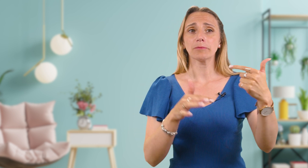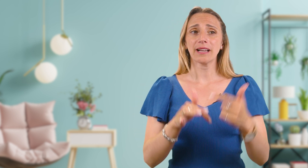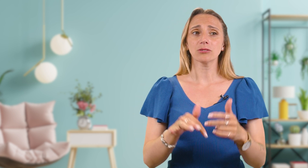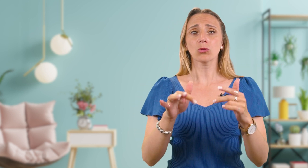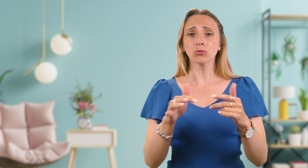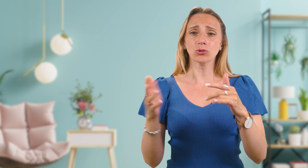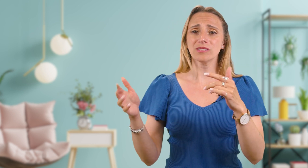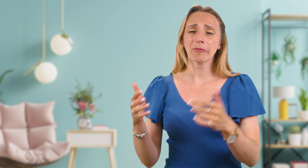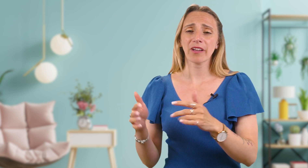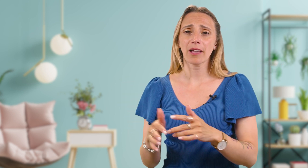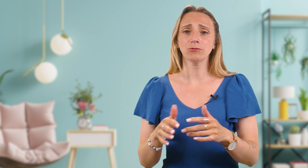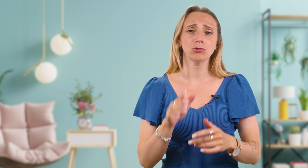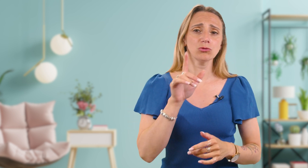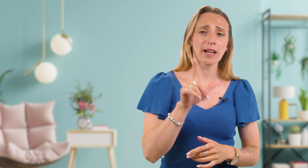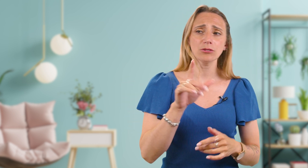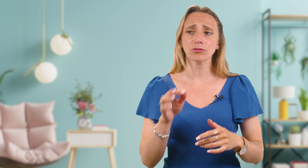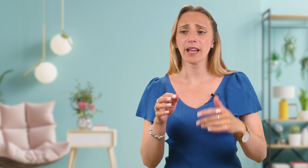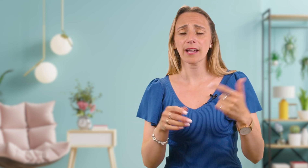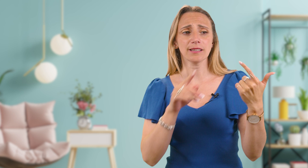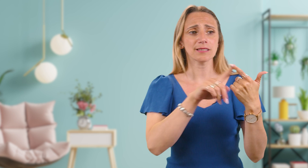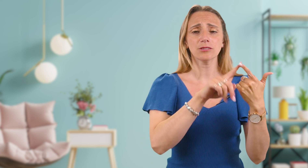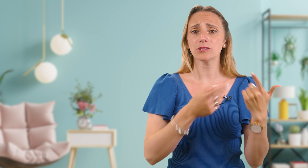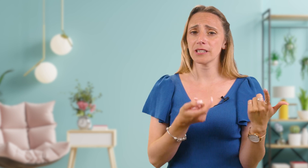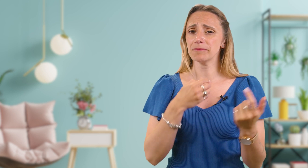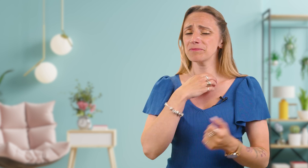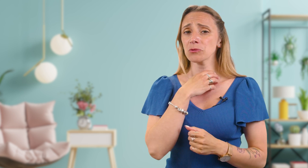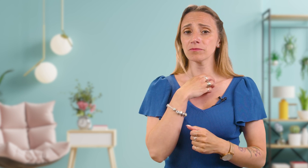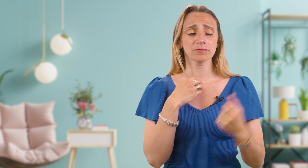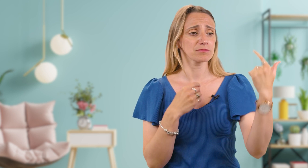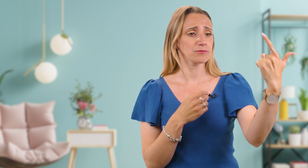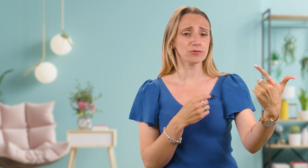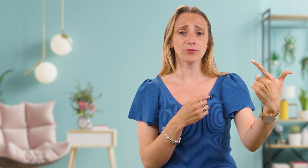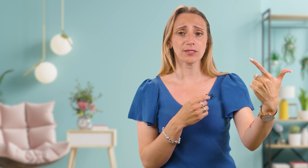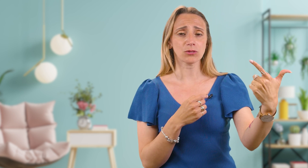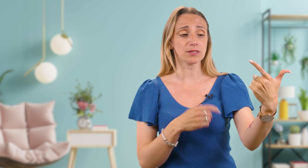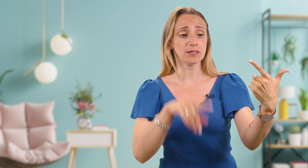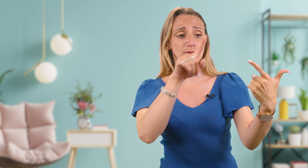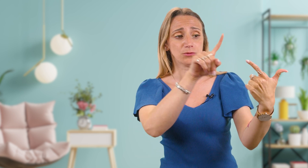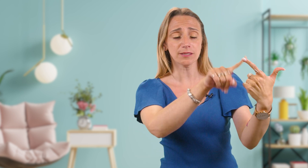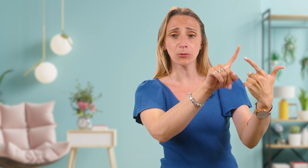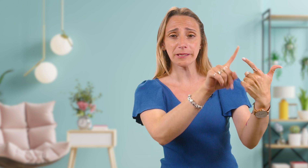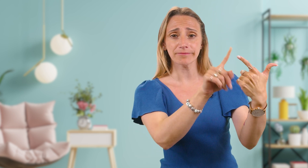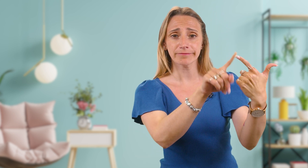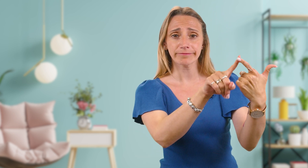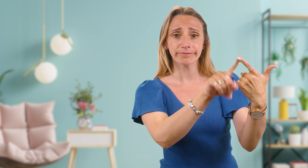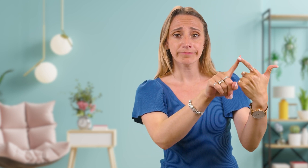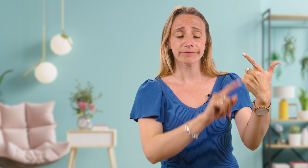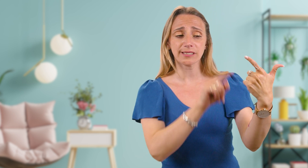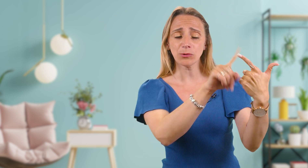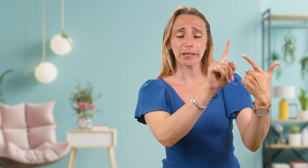bah, ton 2e frère ou tu as 2 frères et c'est le 2e. Non, vous faites ceci et tu dis c'est lui. C'est lui qui est